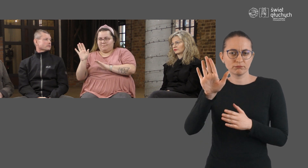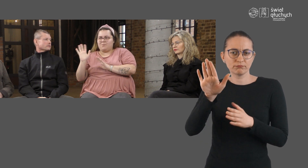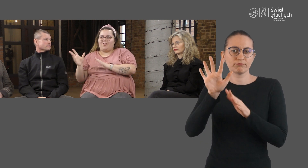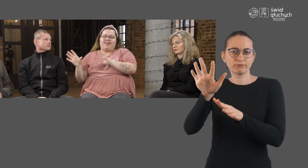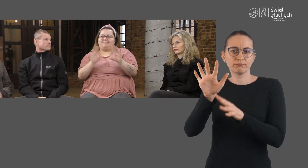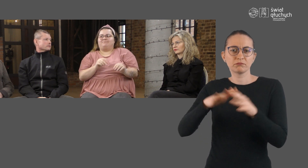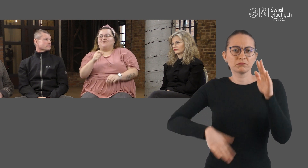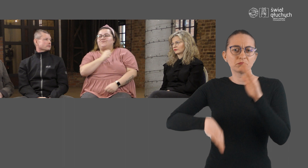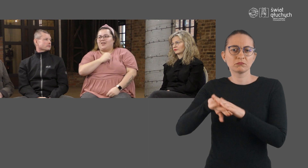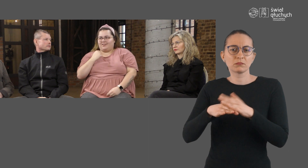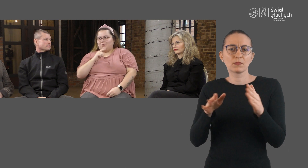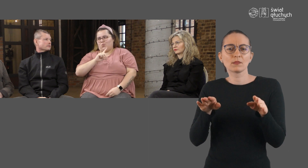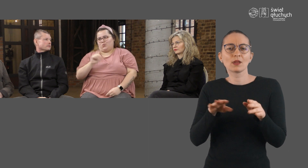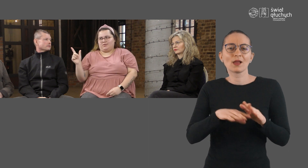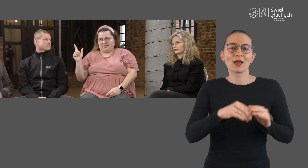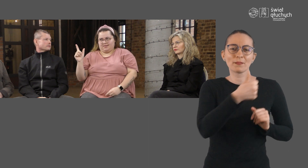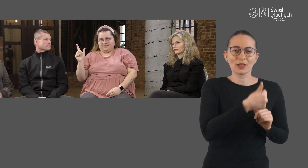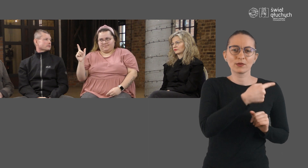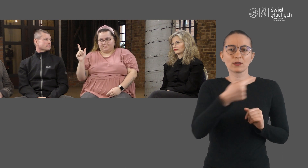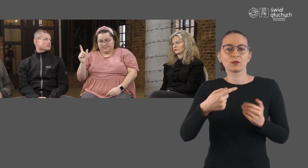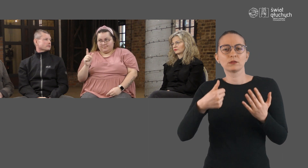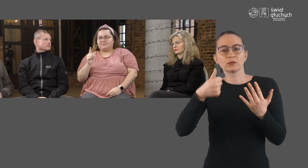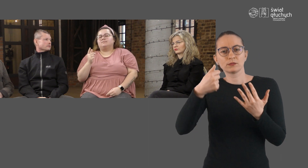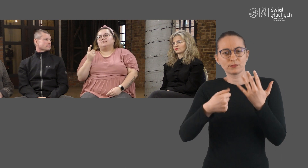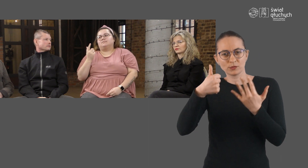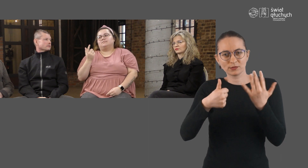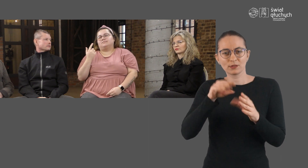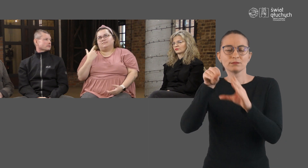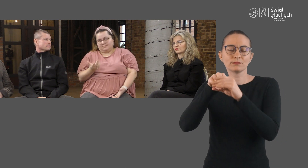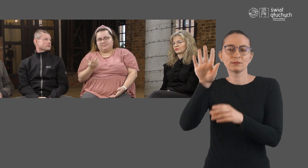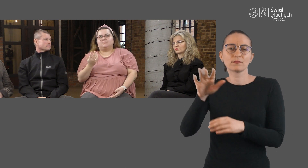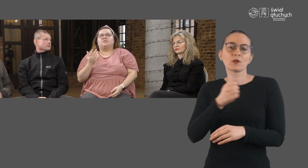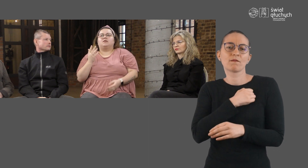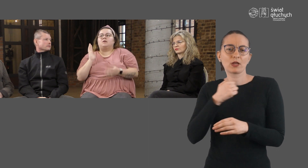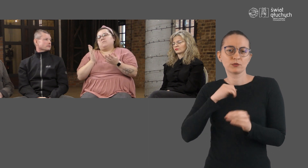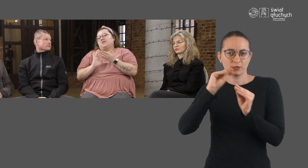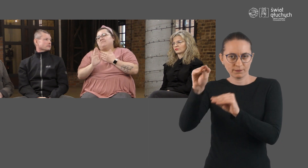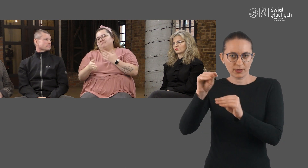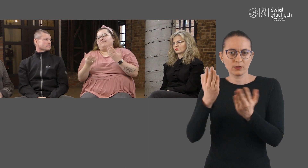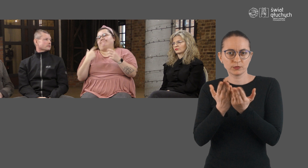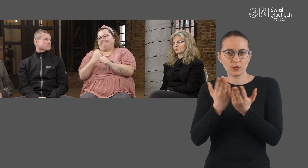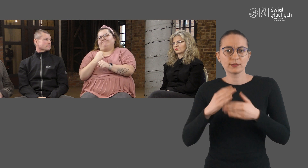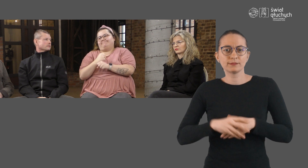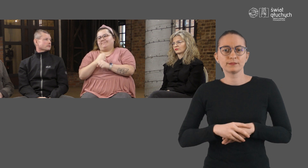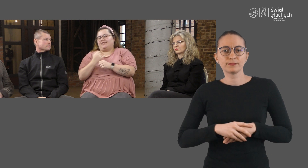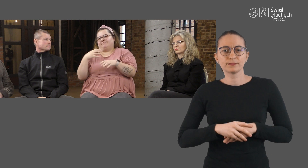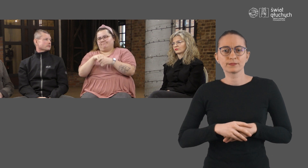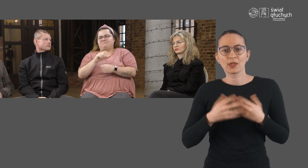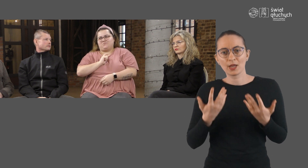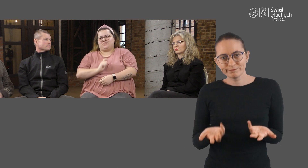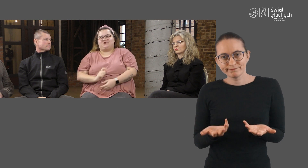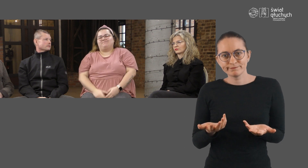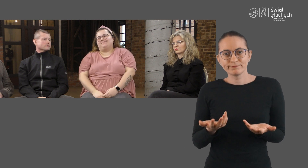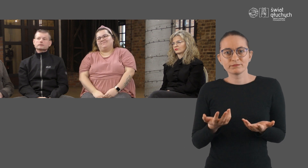Tam skończyłam szkołę podstawową i gimnazjum. Później się przeniosłam do szkoły na Łódzkiej w Warszawie. I potem